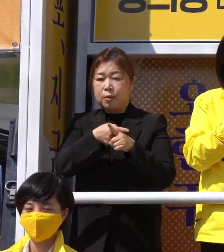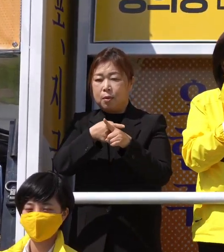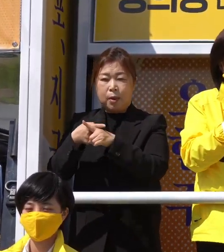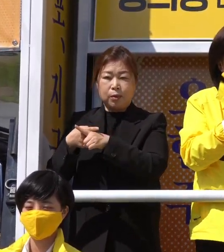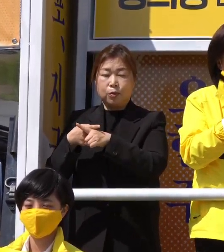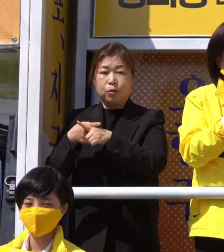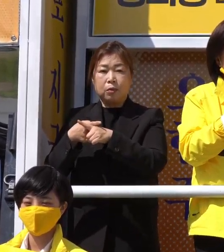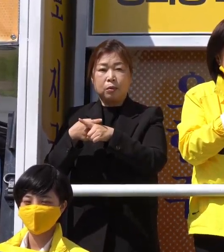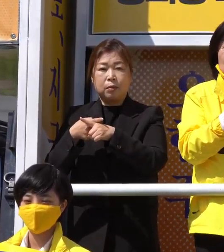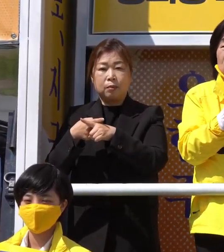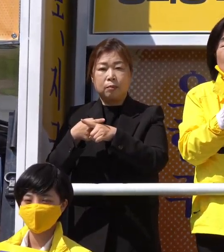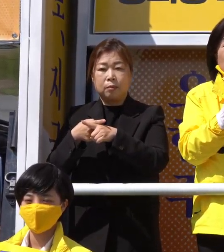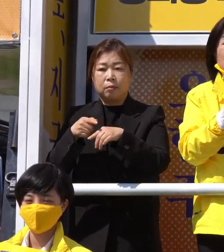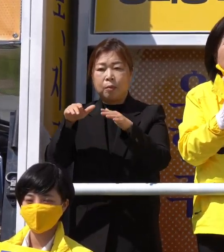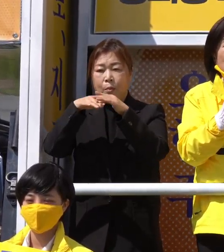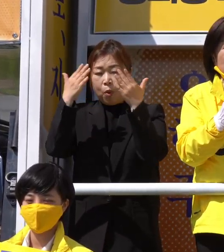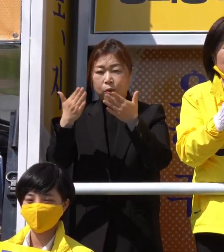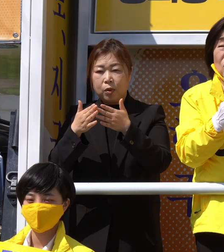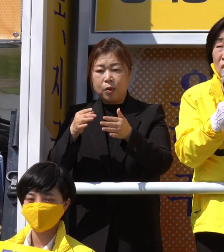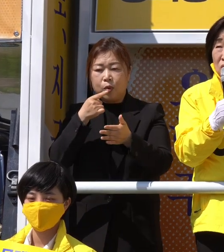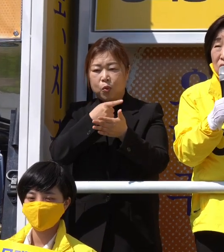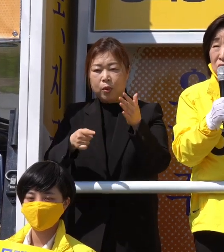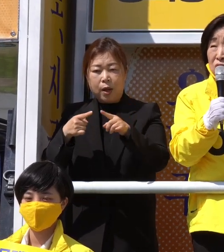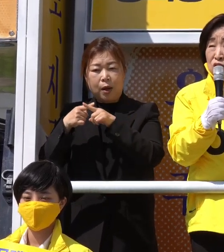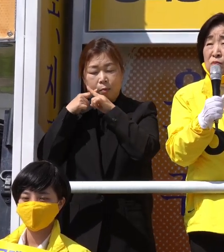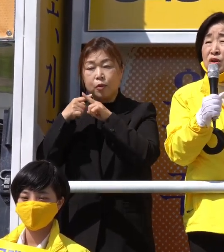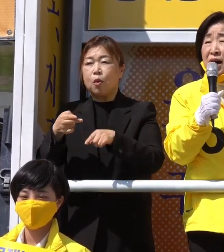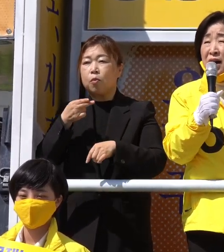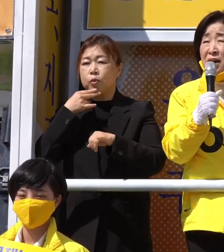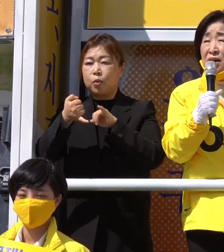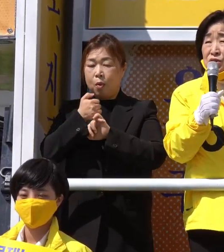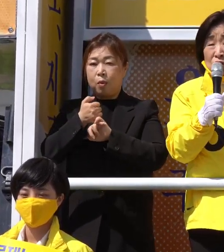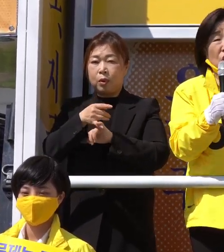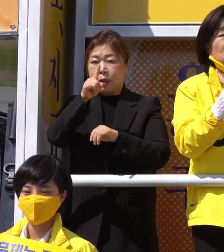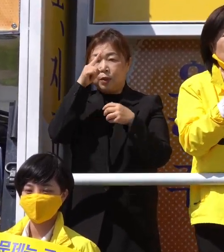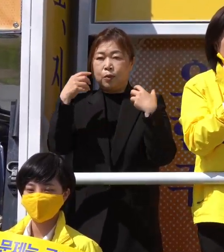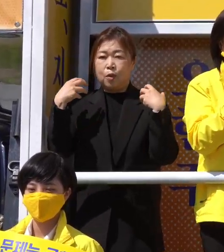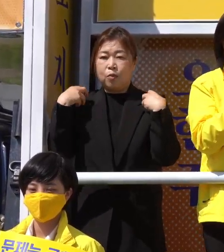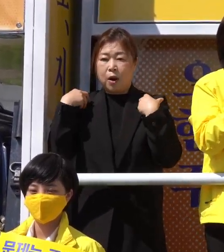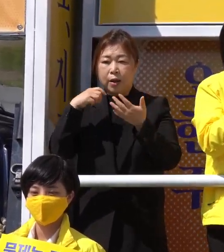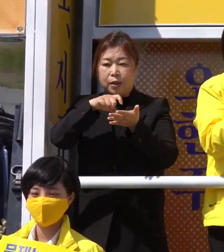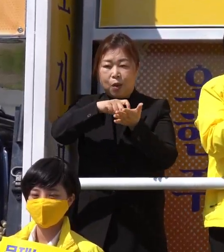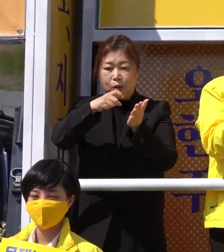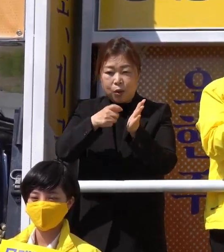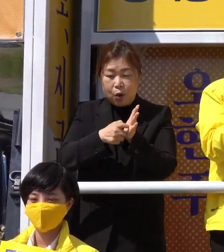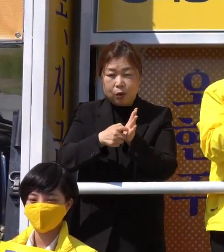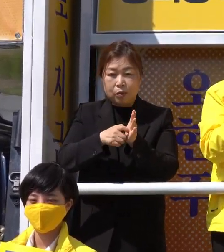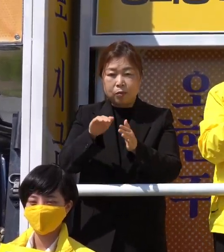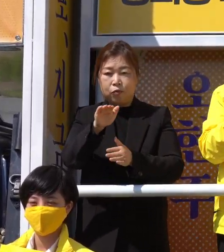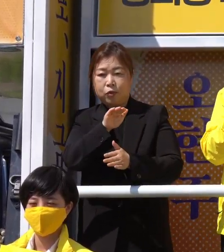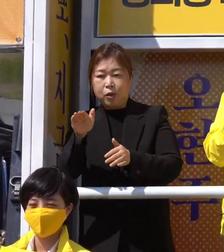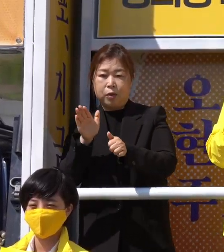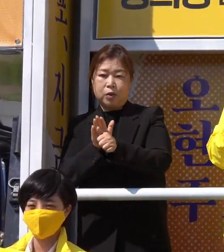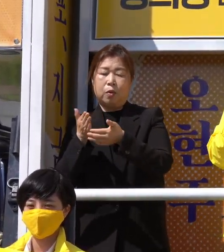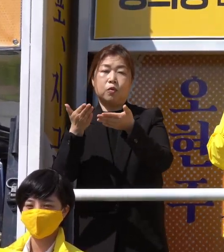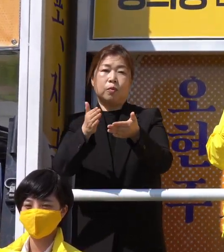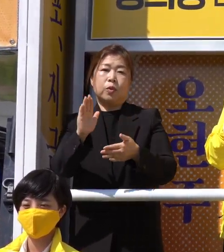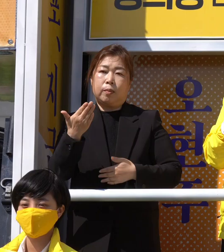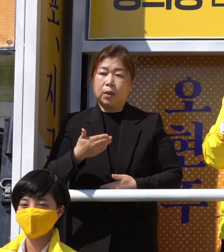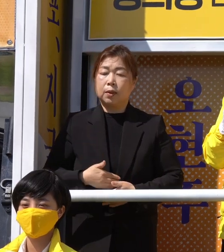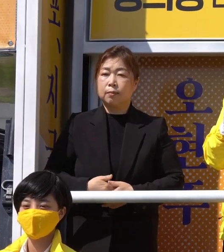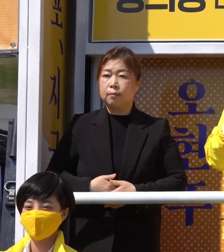일방적으로 모든 손해를 감수하지 않도록 정부가 적정 수준에서 지원하면 됩니다.